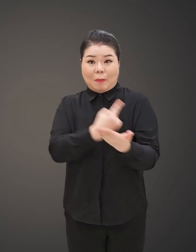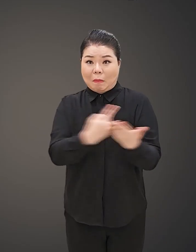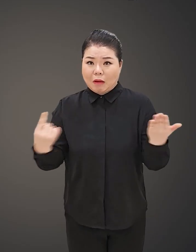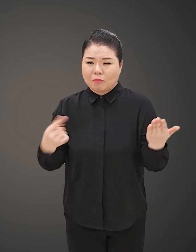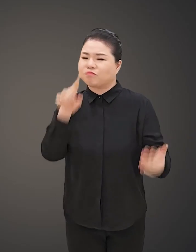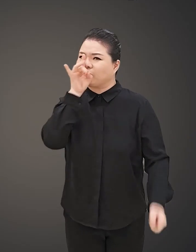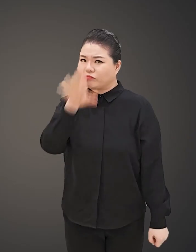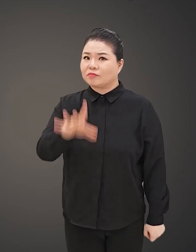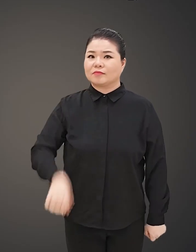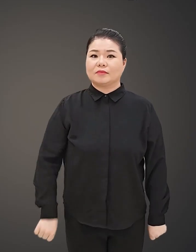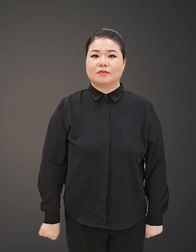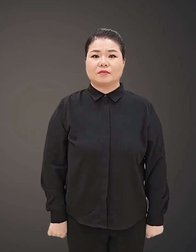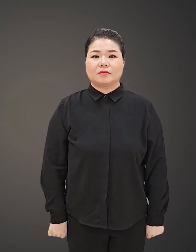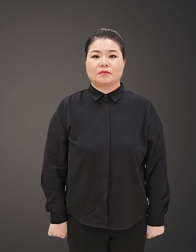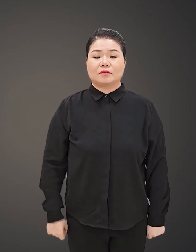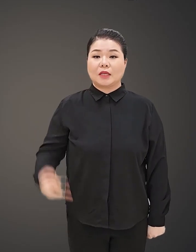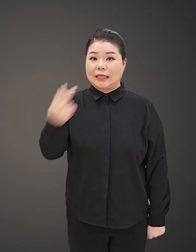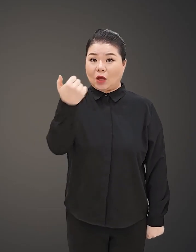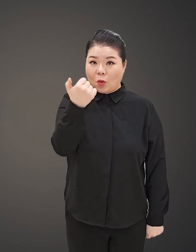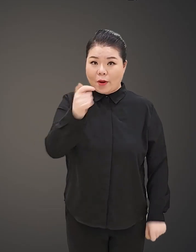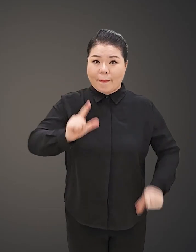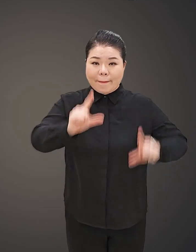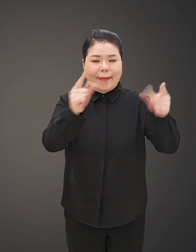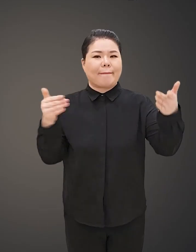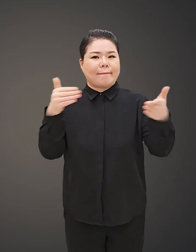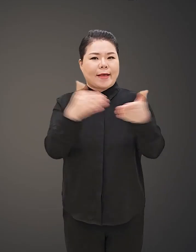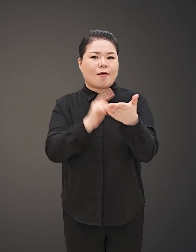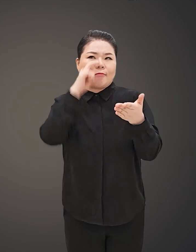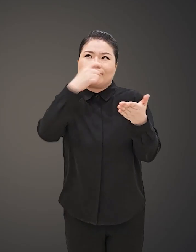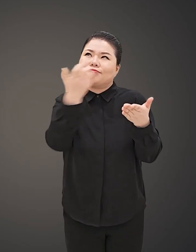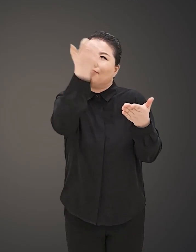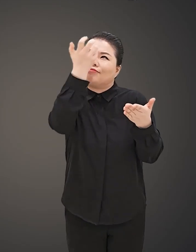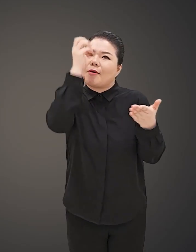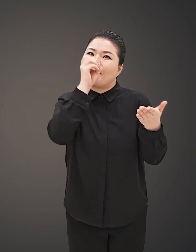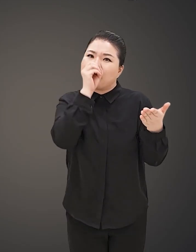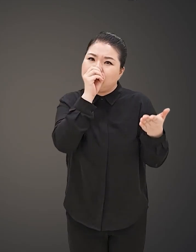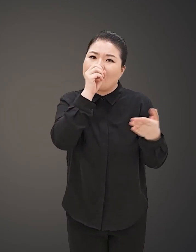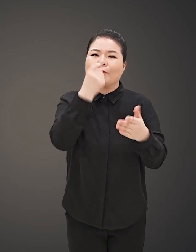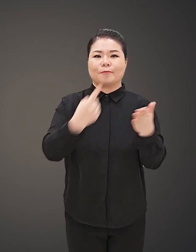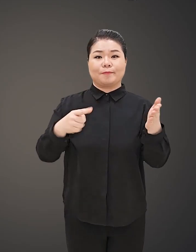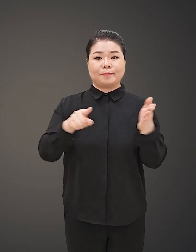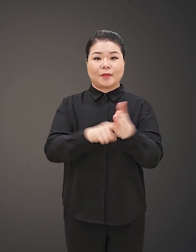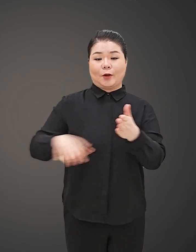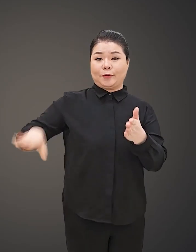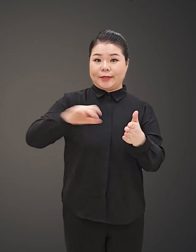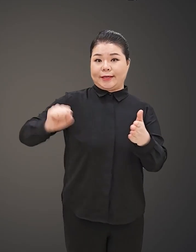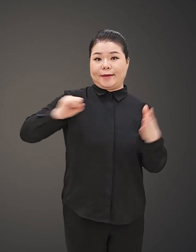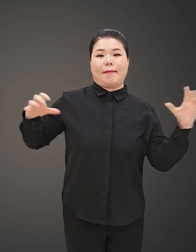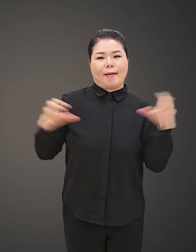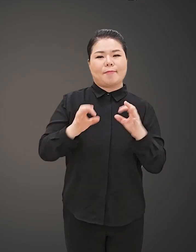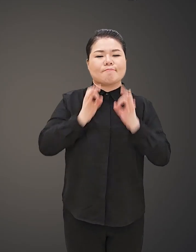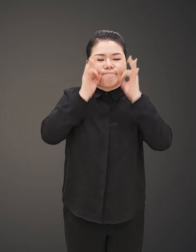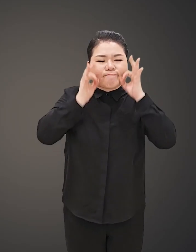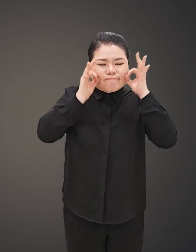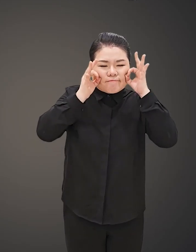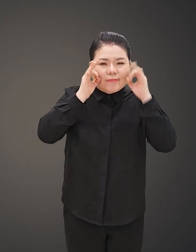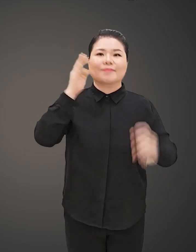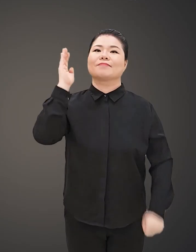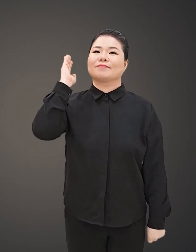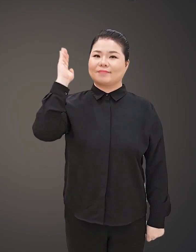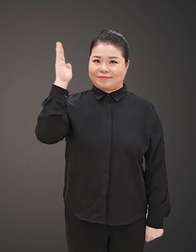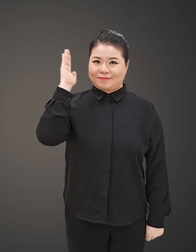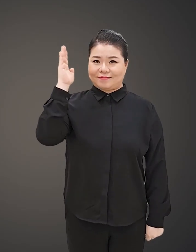아니야. 우리 모두 기후 위기 극복을 위해서 2050년까지 탄소 중립을 이루자. 라고